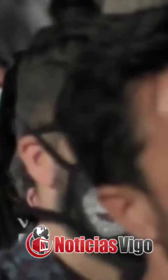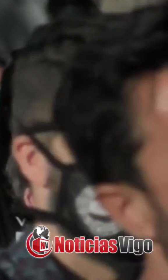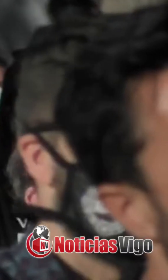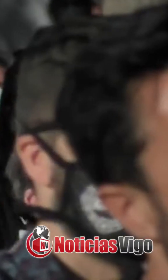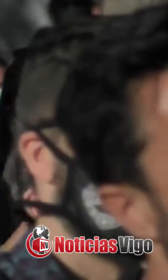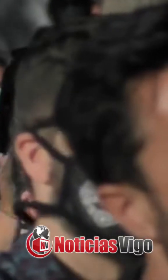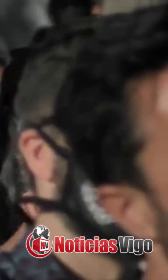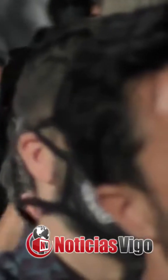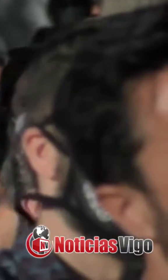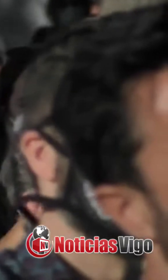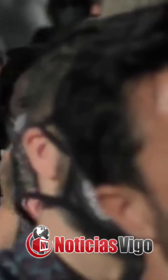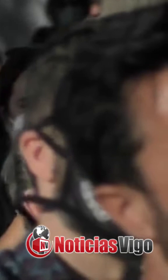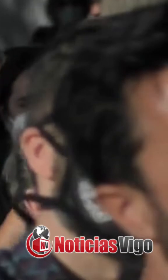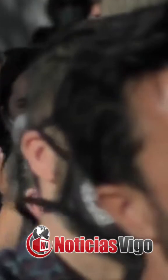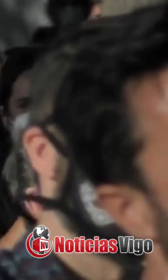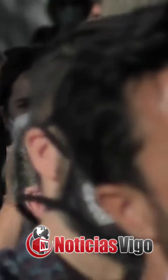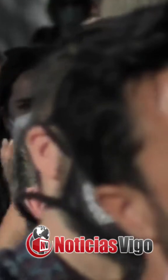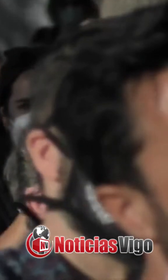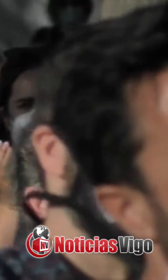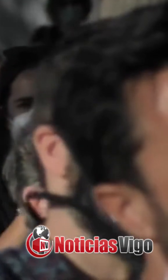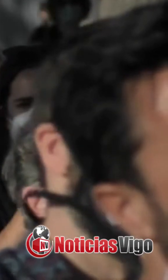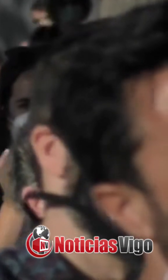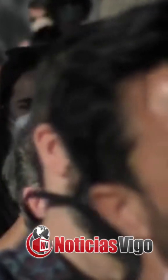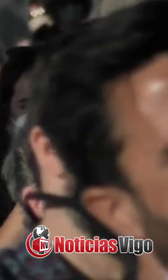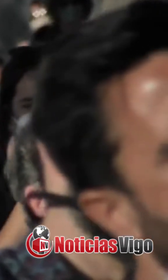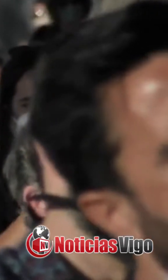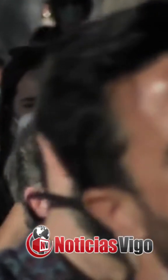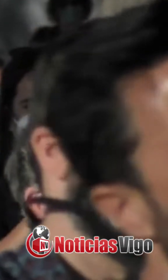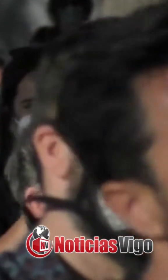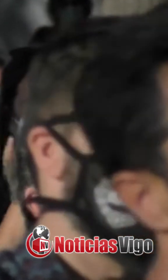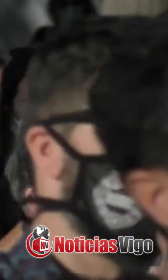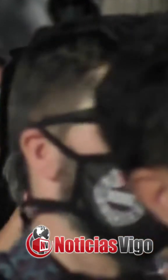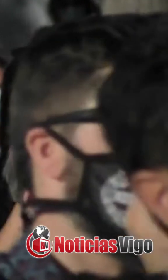país rico, e temos que acabar con esa situación.